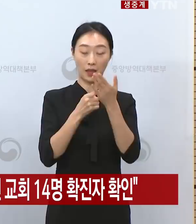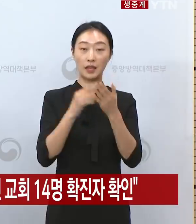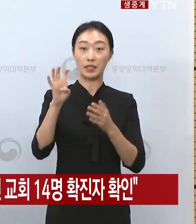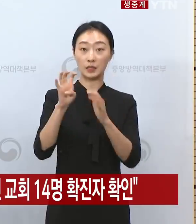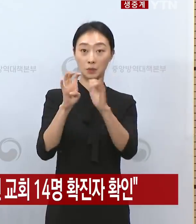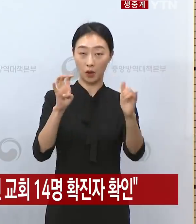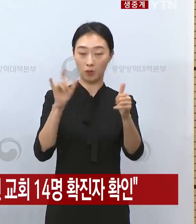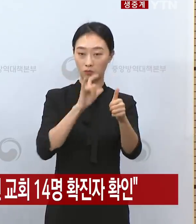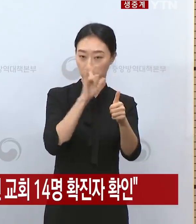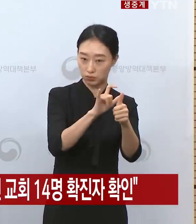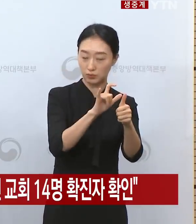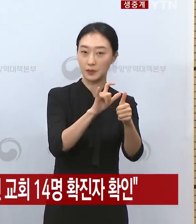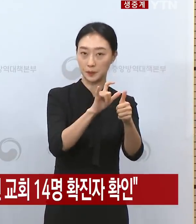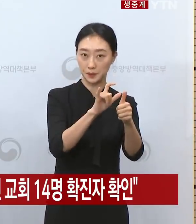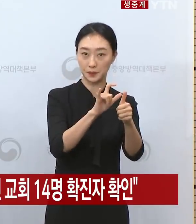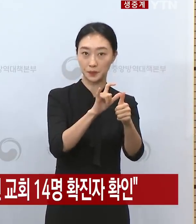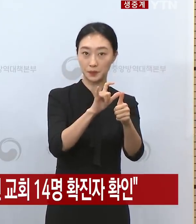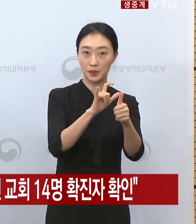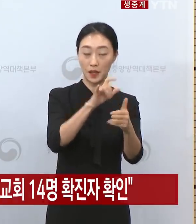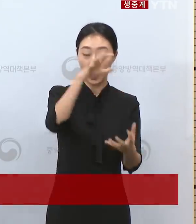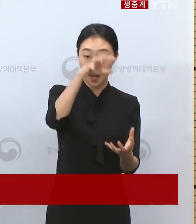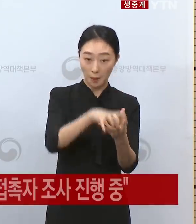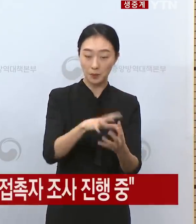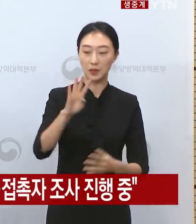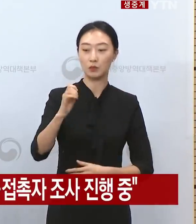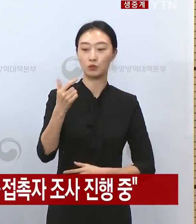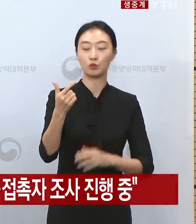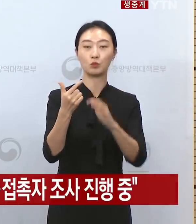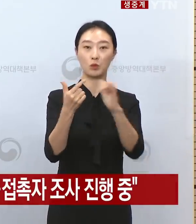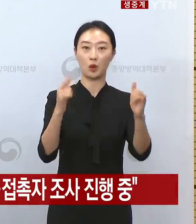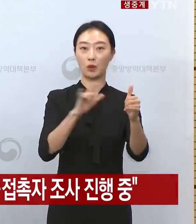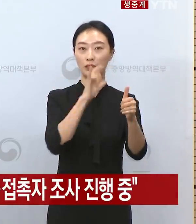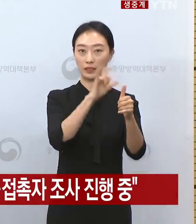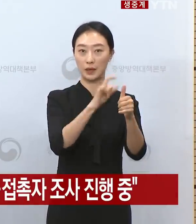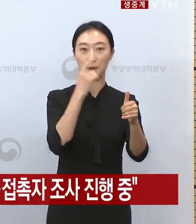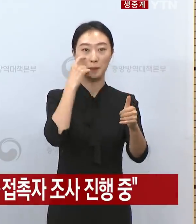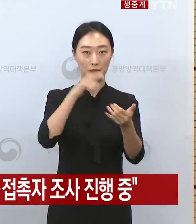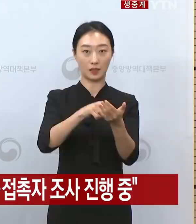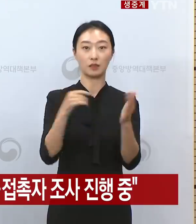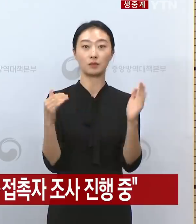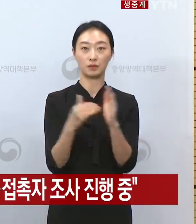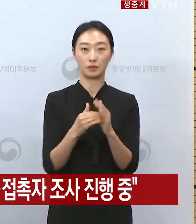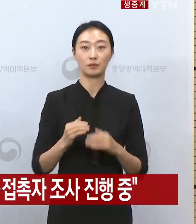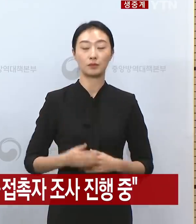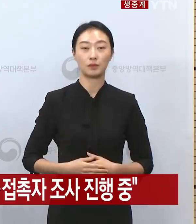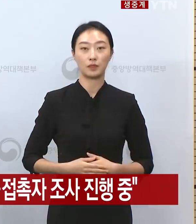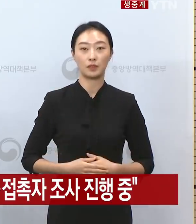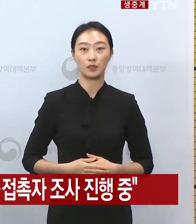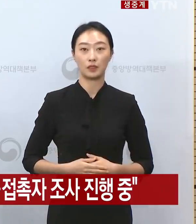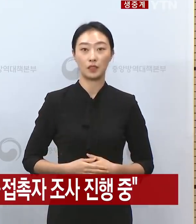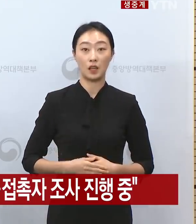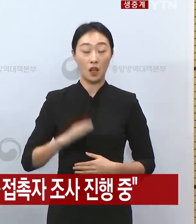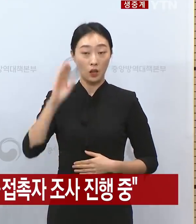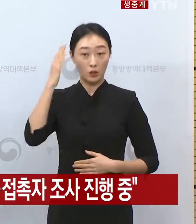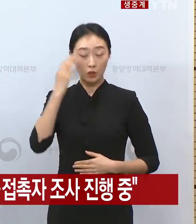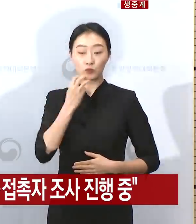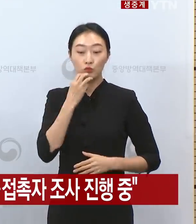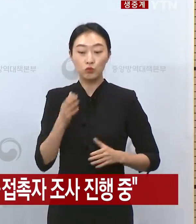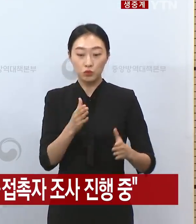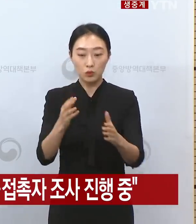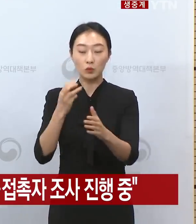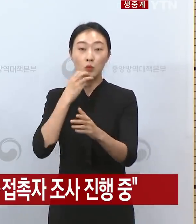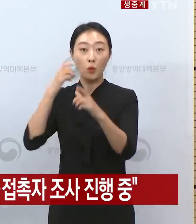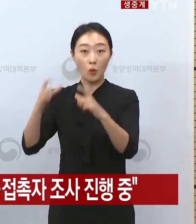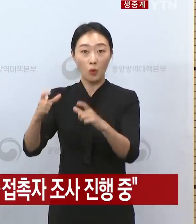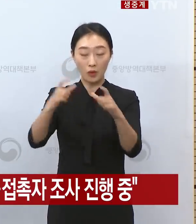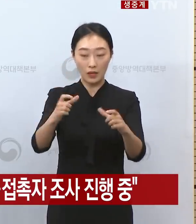40명이 양성으로 확인이 되어 총 46명의 확진 환자가 확인되었습니다. 이렇듯 최근에 수도권에서 발생하고